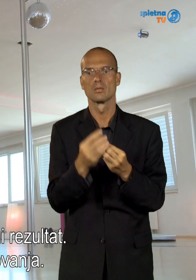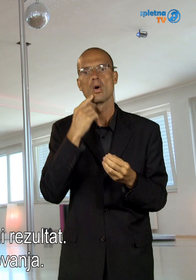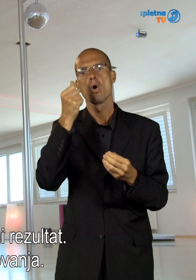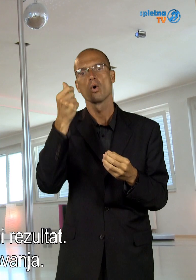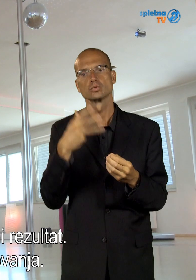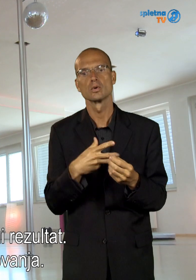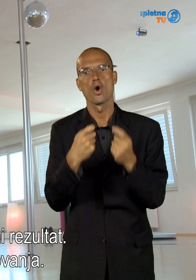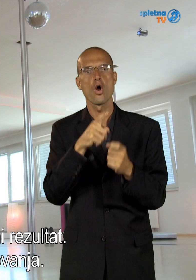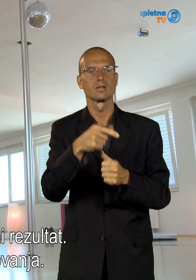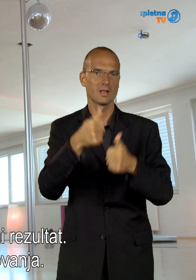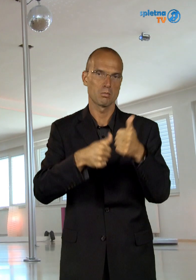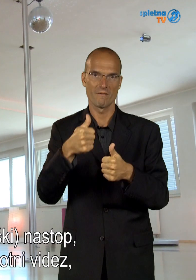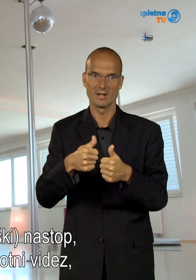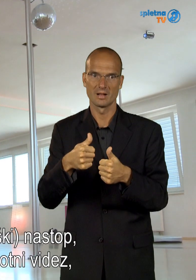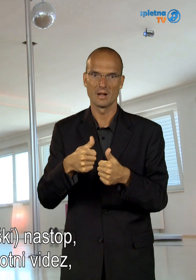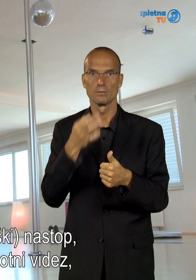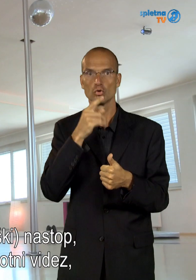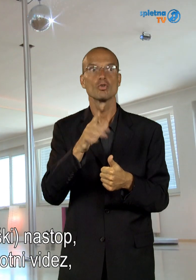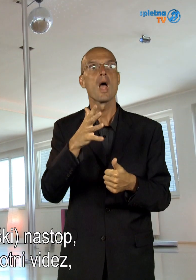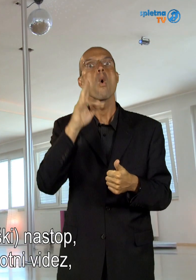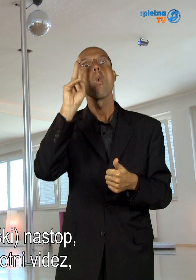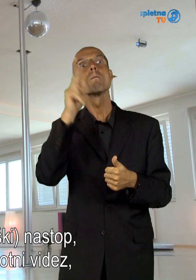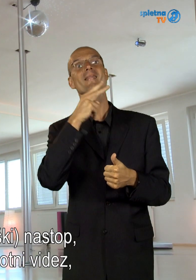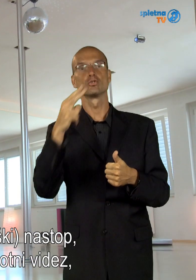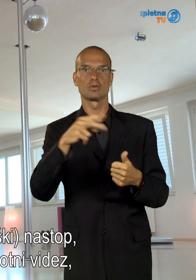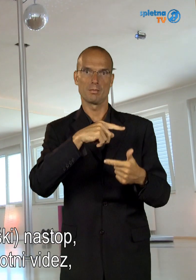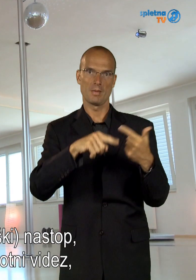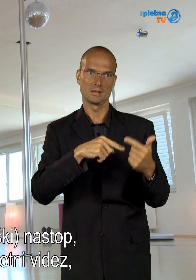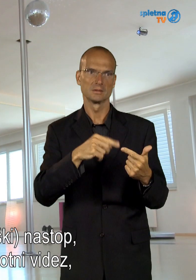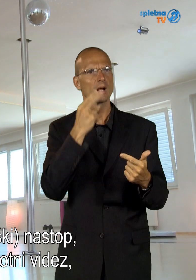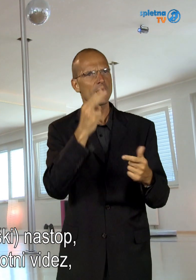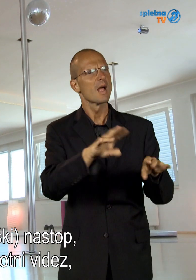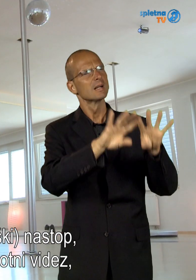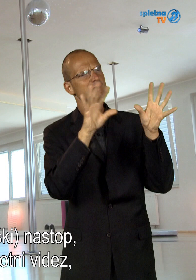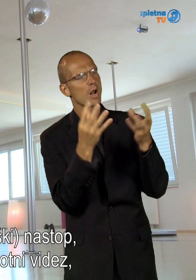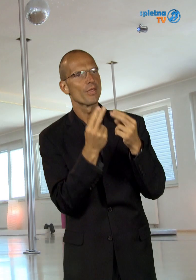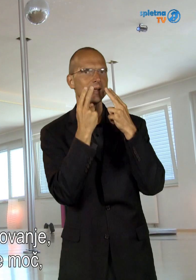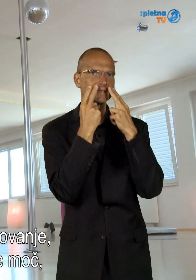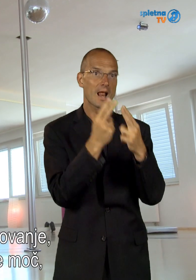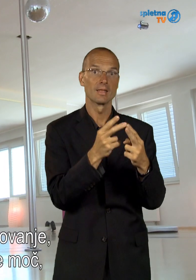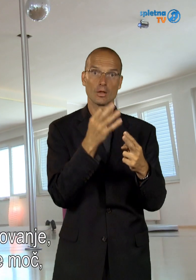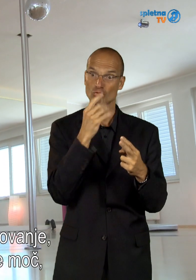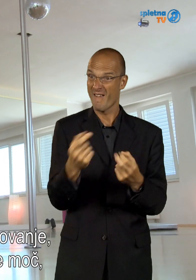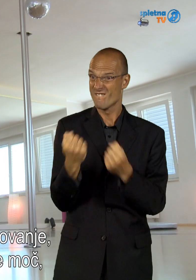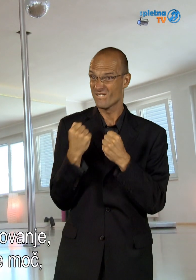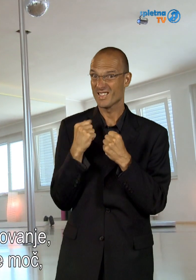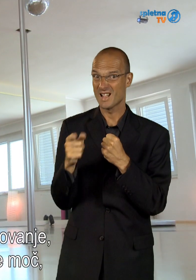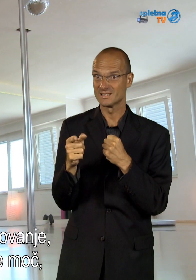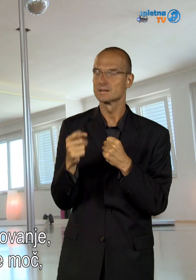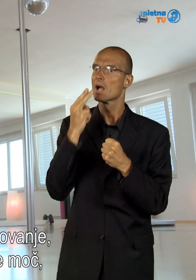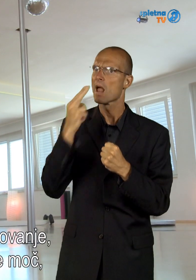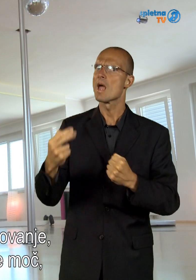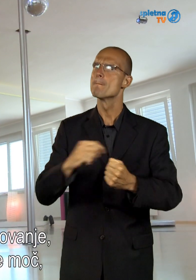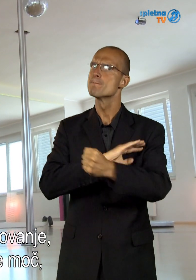ocenjuje odvisno od tekmovanja. Če je to nek art zadeva, pol se ocenjuje celoten izgled, če je to fitness varianta, pol